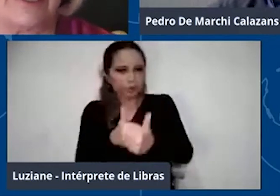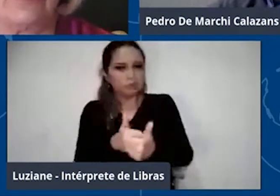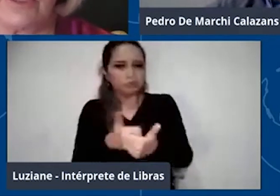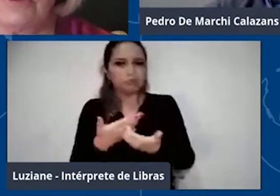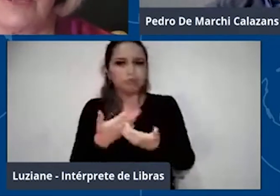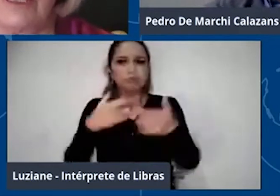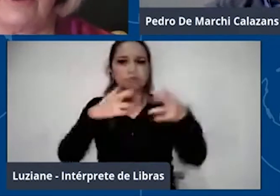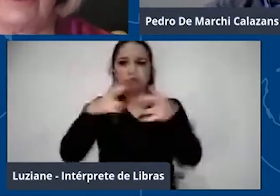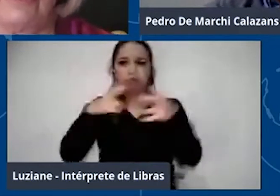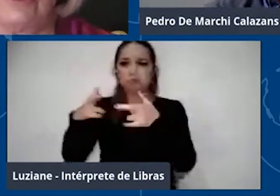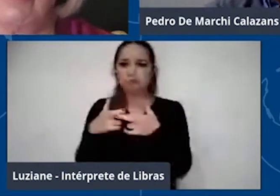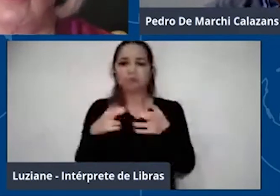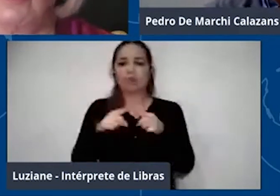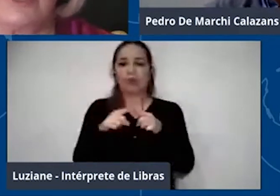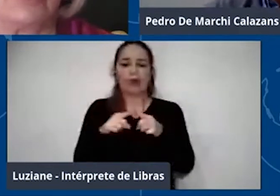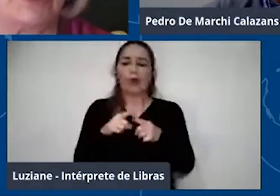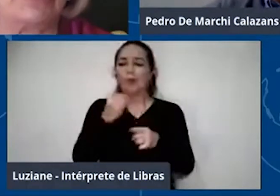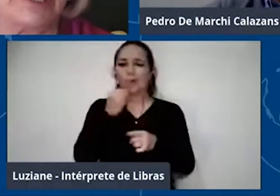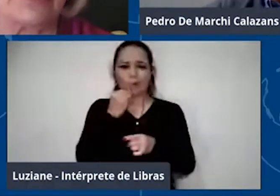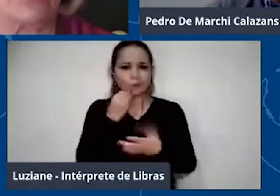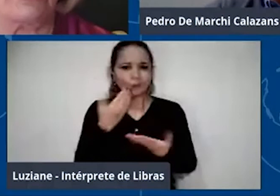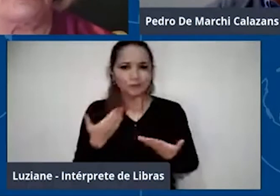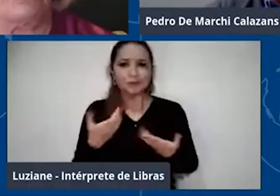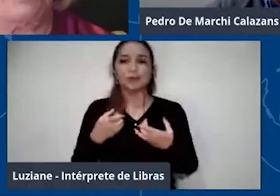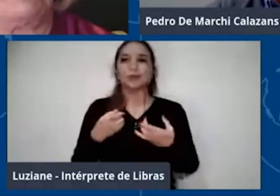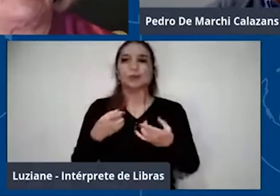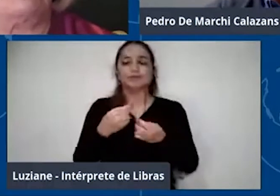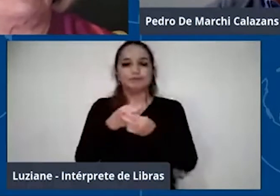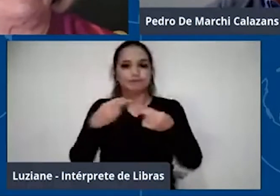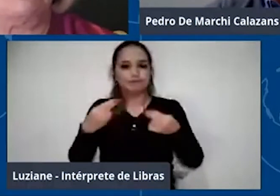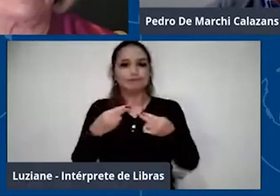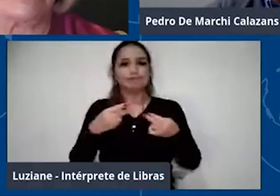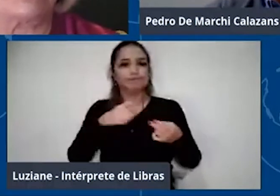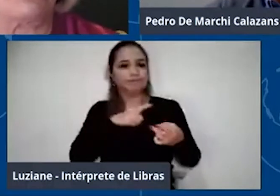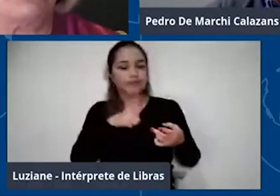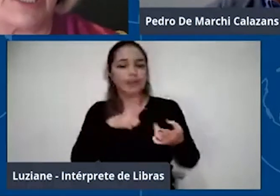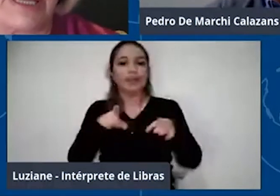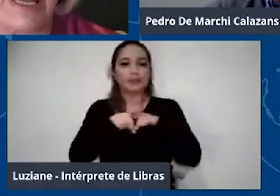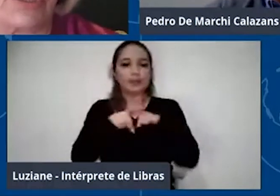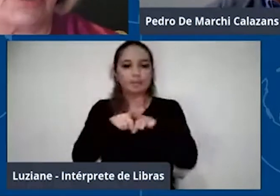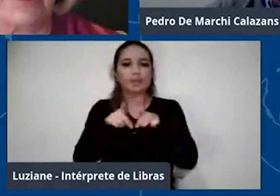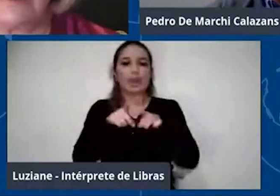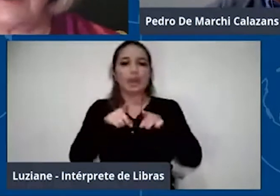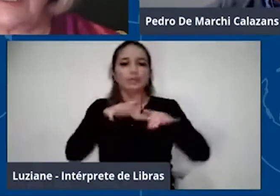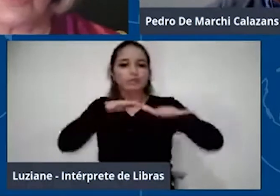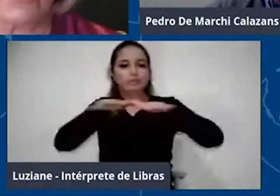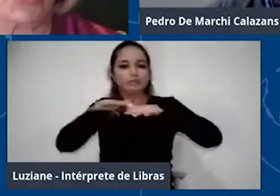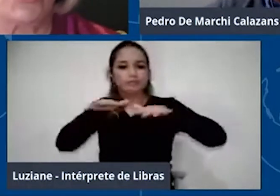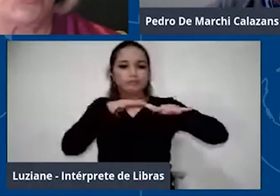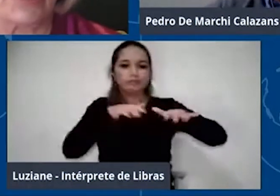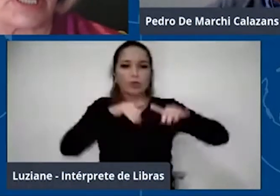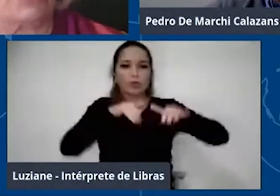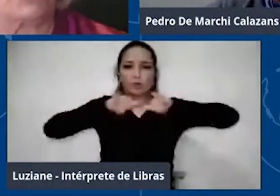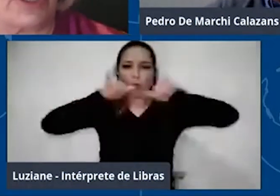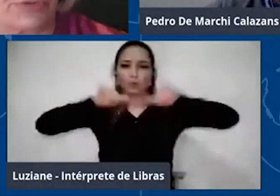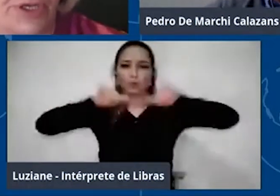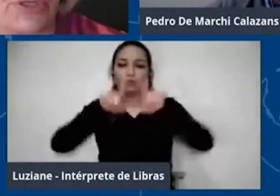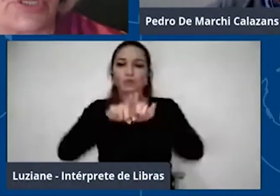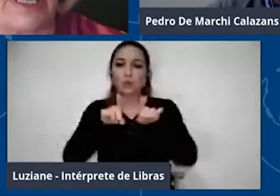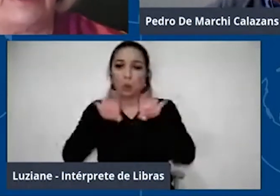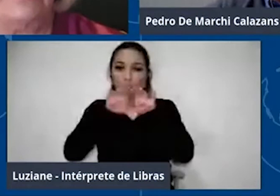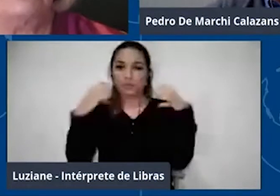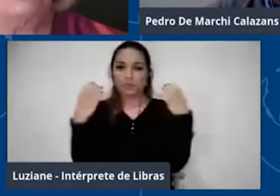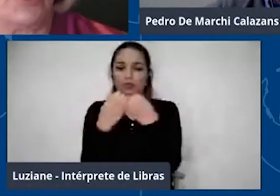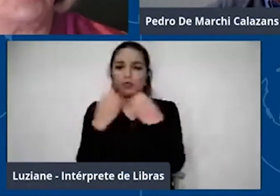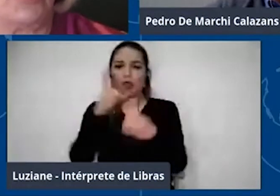É claro que um empreendimento desses, houve uma manifestação da comunidade ali na região de Torres, que é o litoral